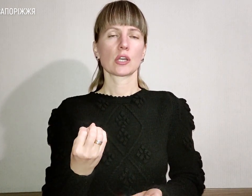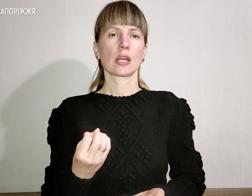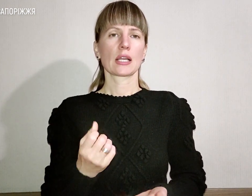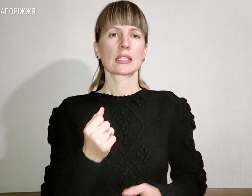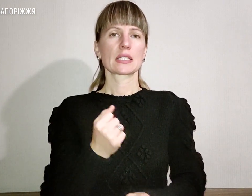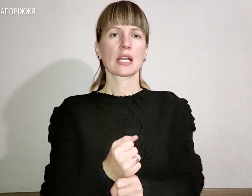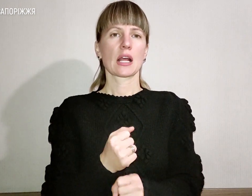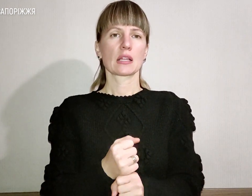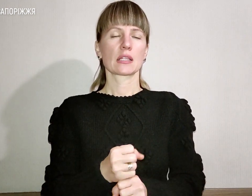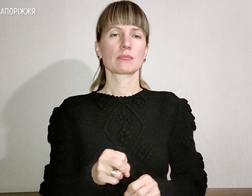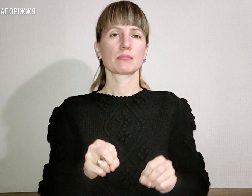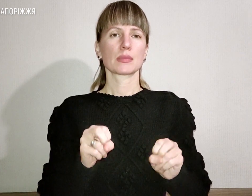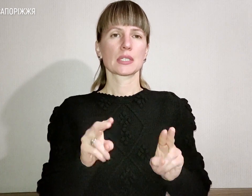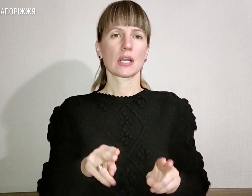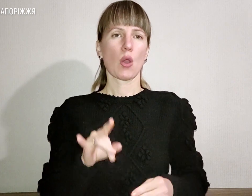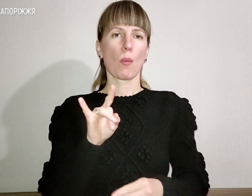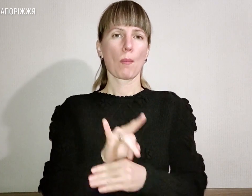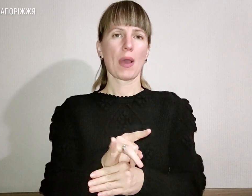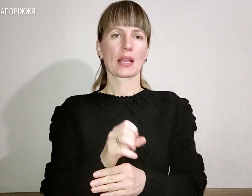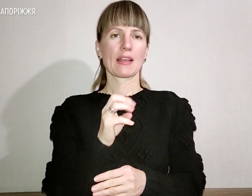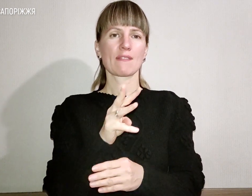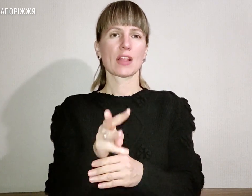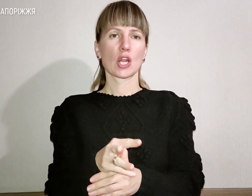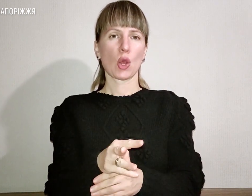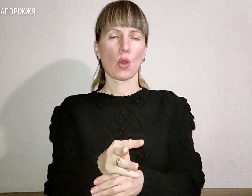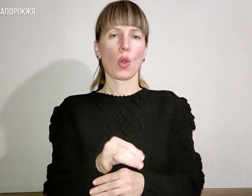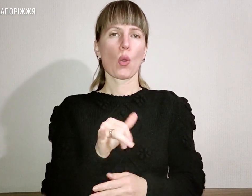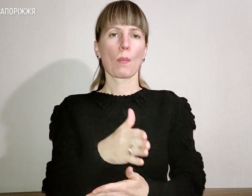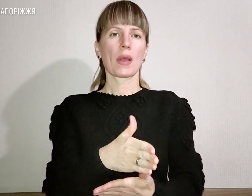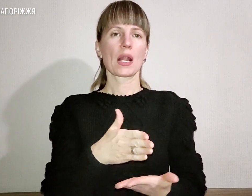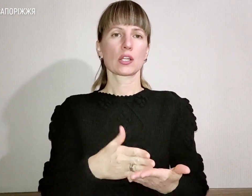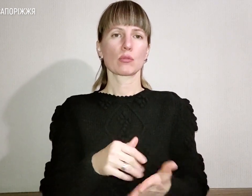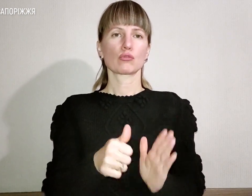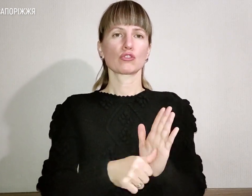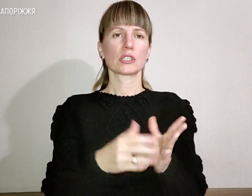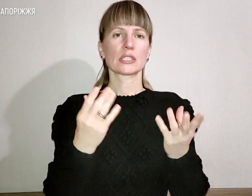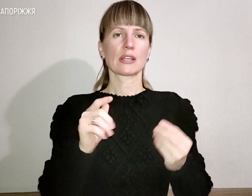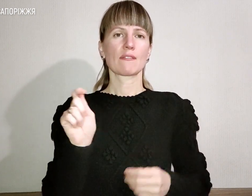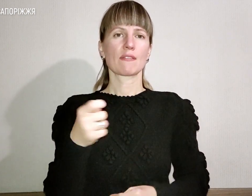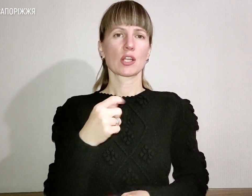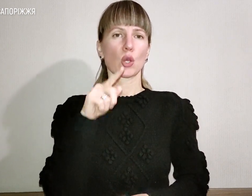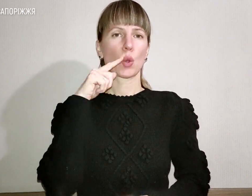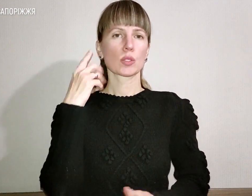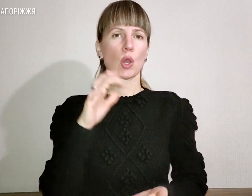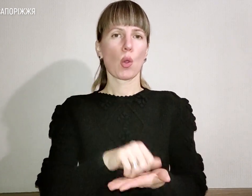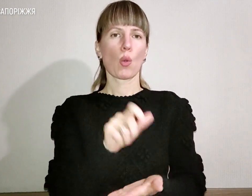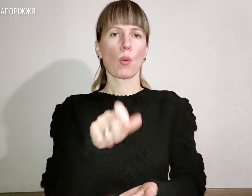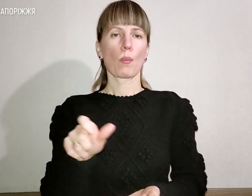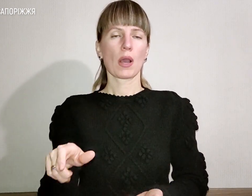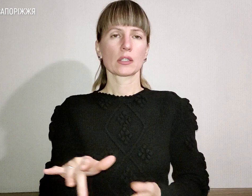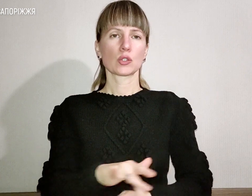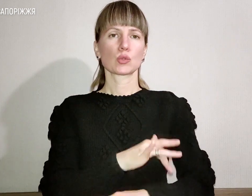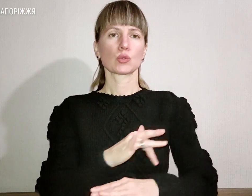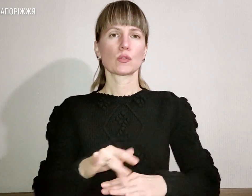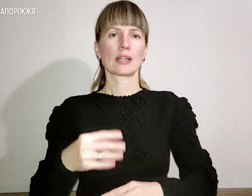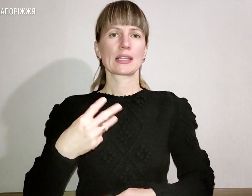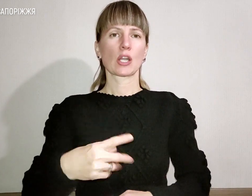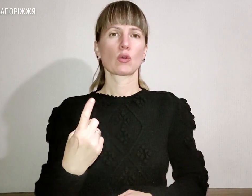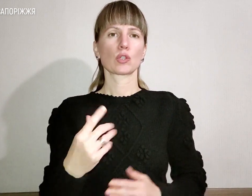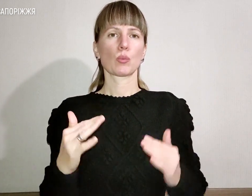фейкові відеоролики. У Мелітополі за 6 днів війни російські окупанти зруйнували 31 будинок. Про